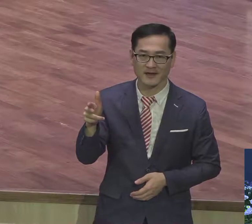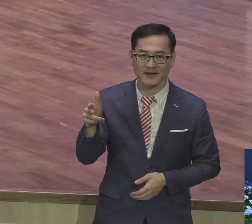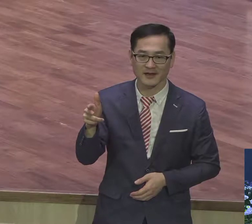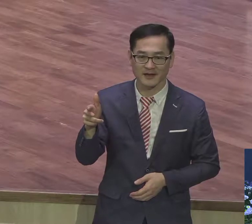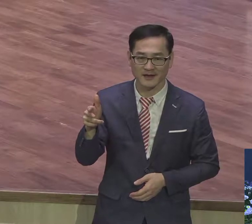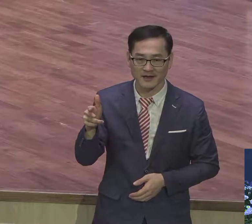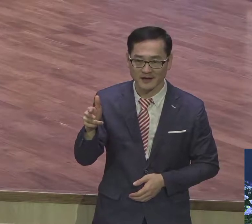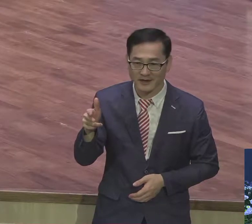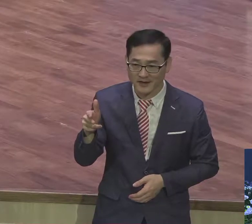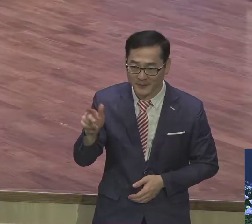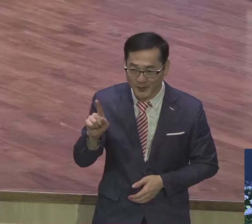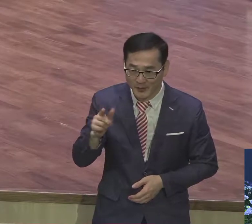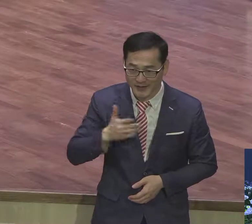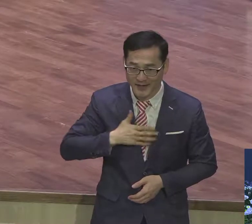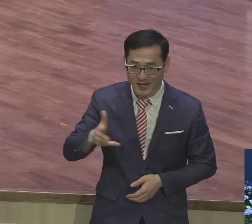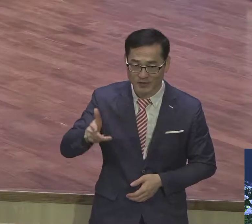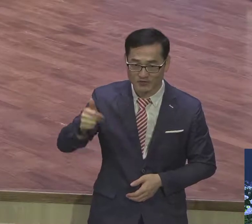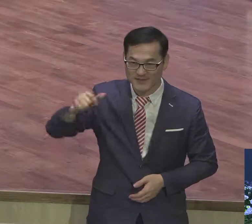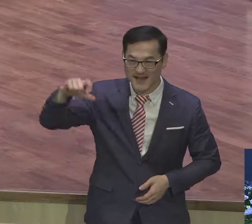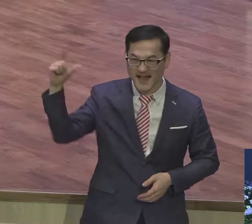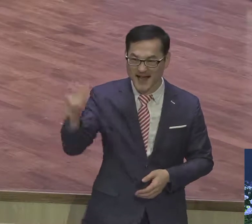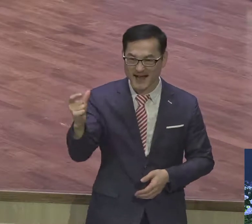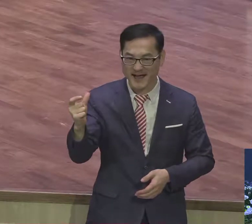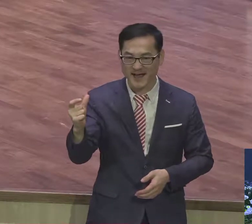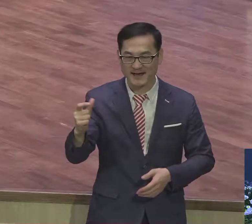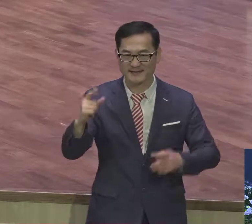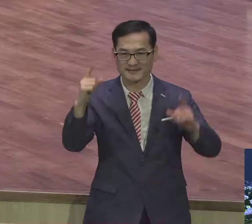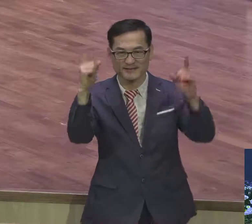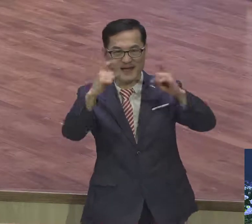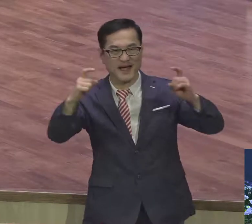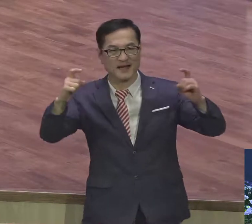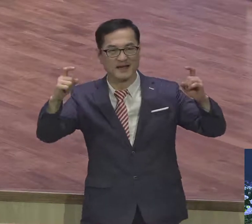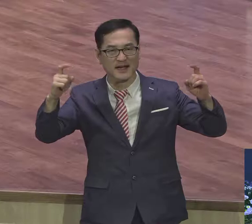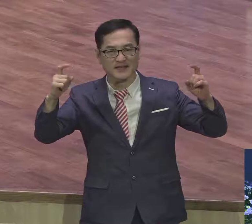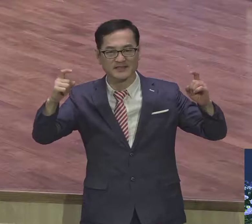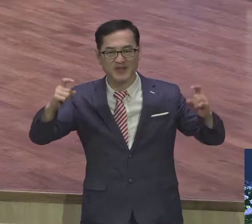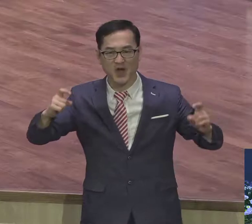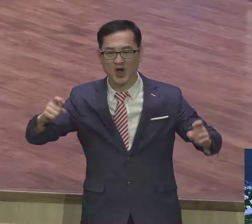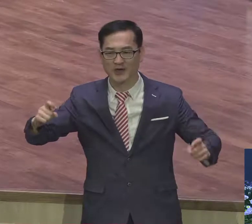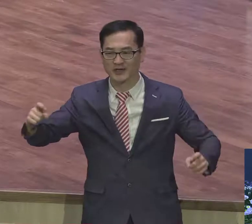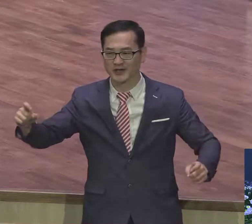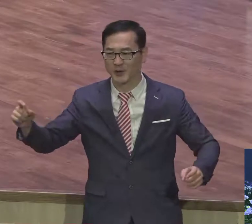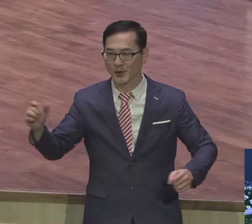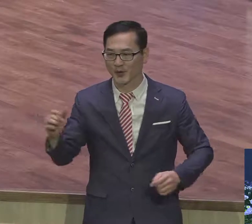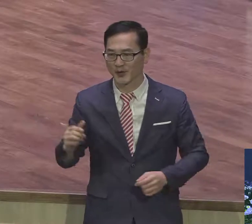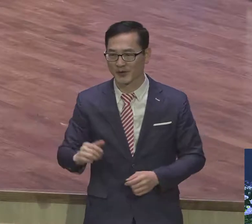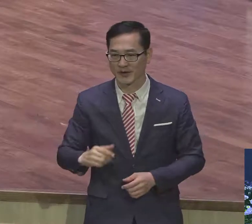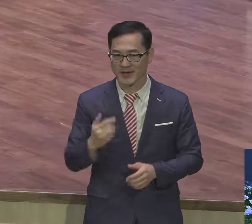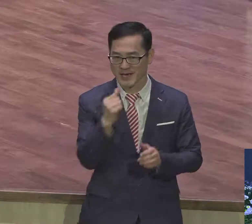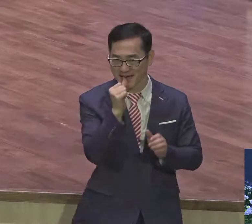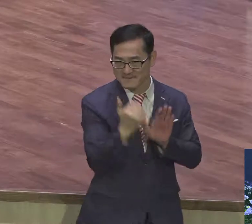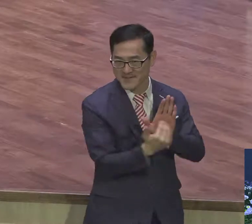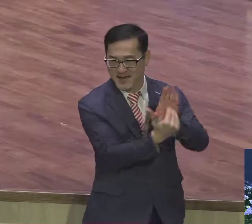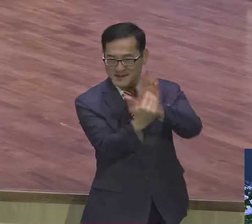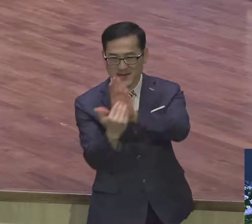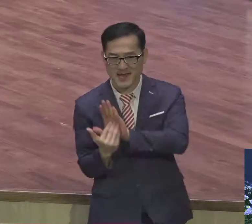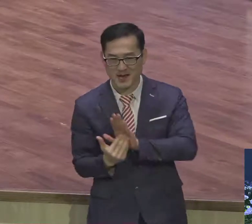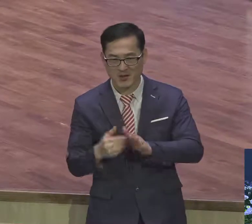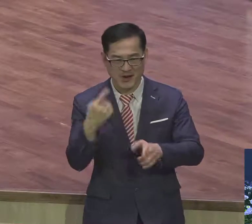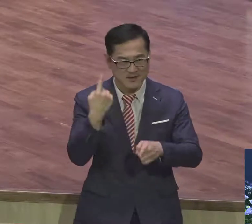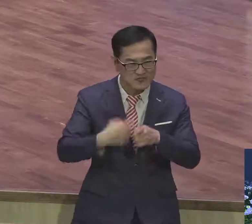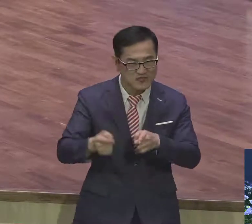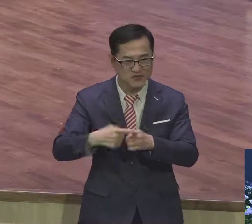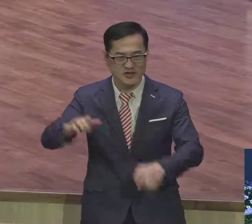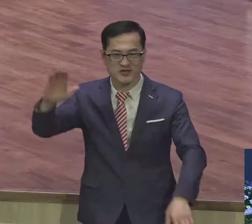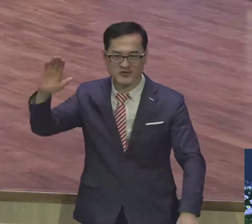왜요? 내 주는 강한 성이오. 방패와 병기